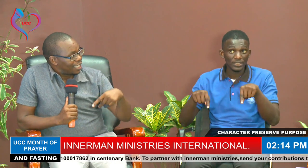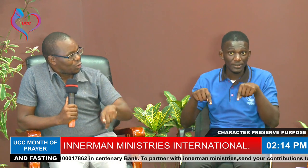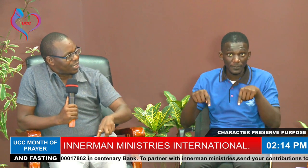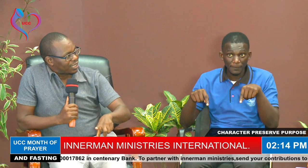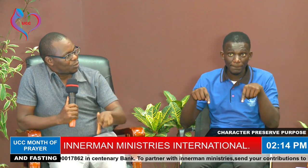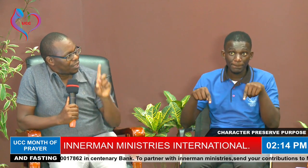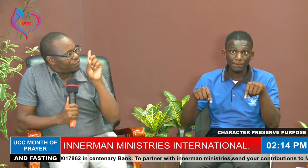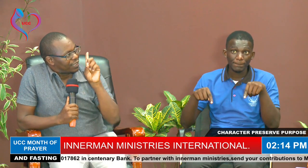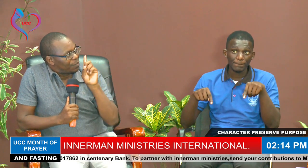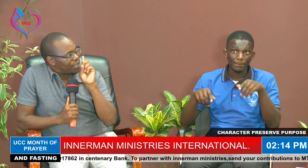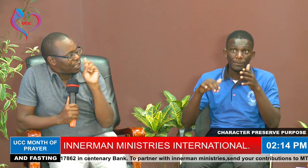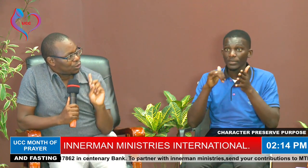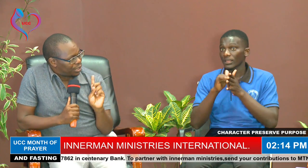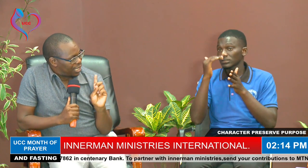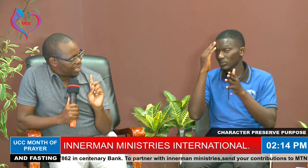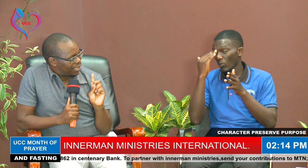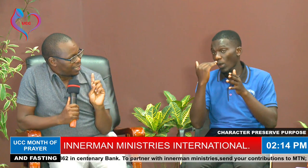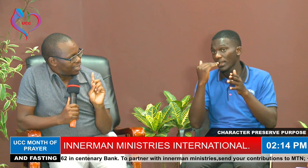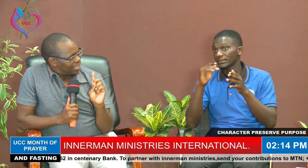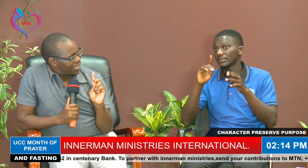That's why I started with the first day being